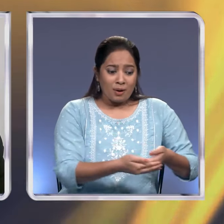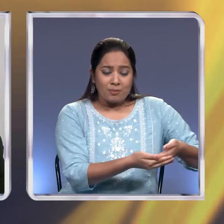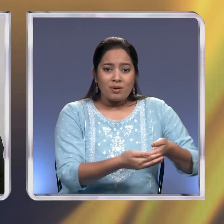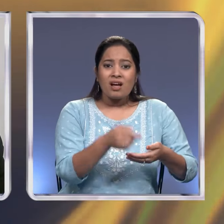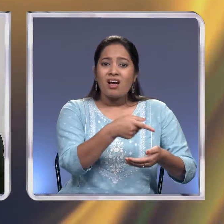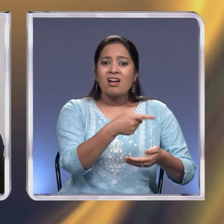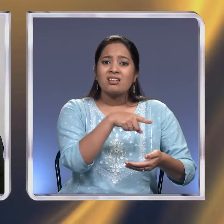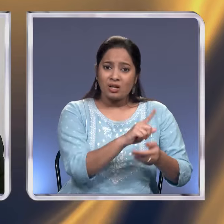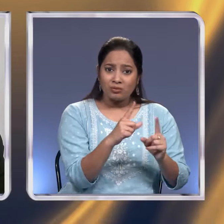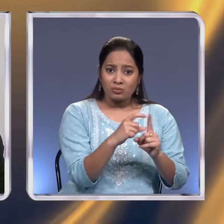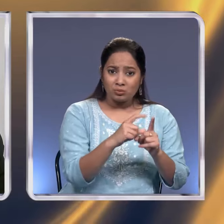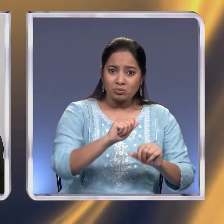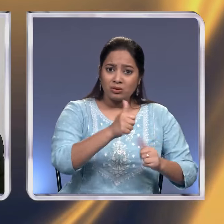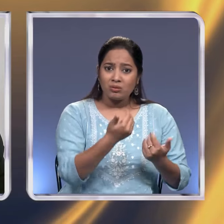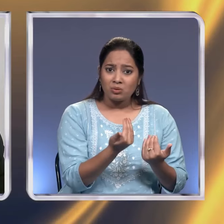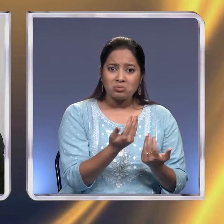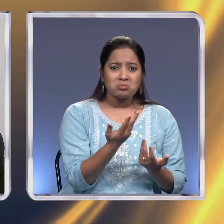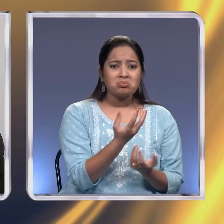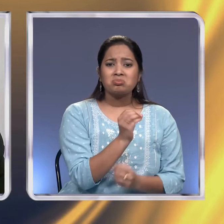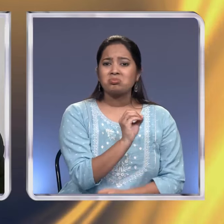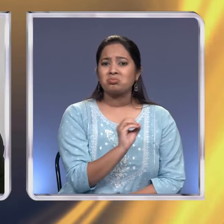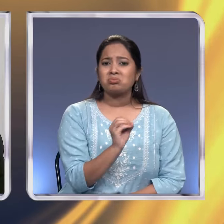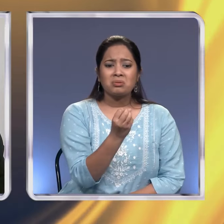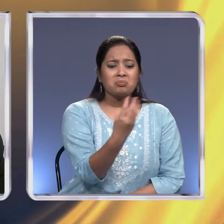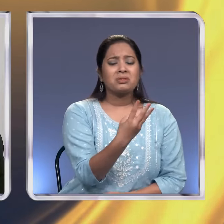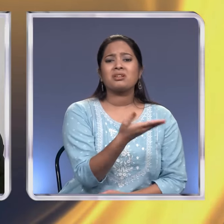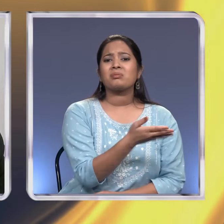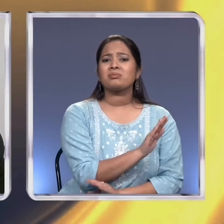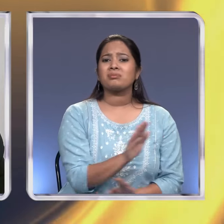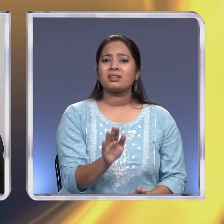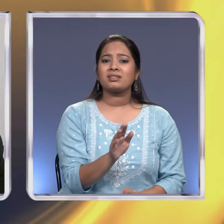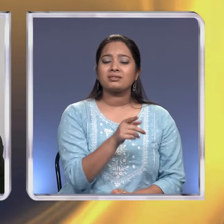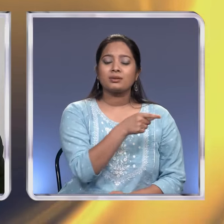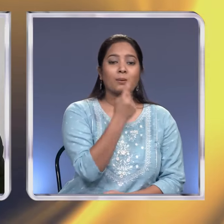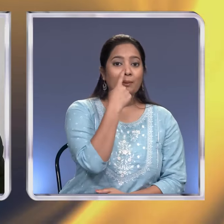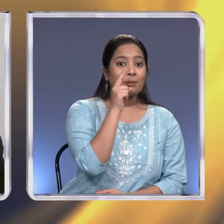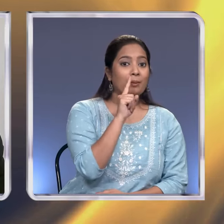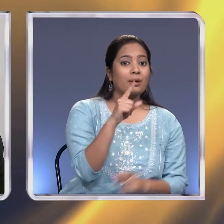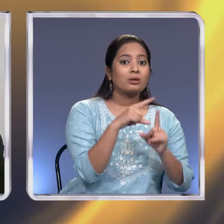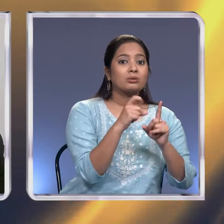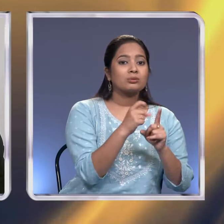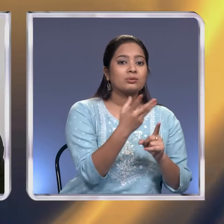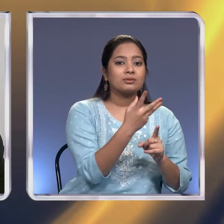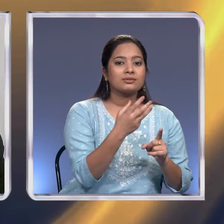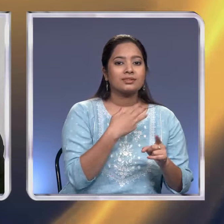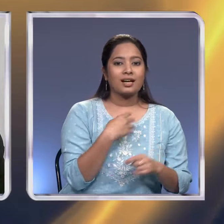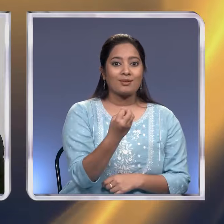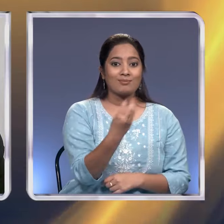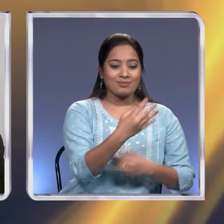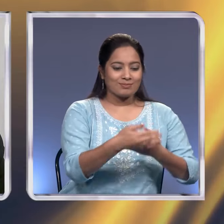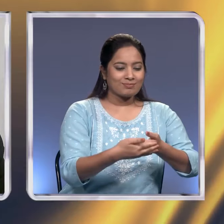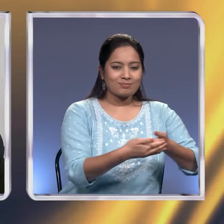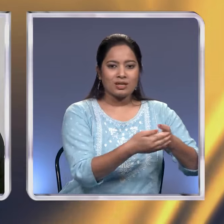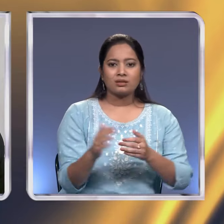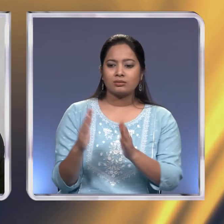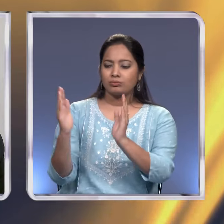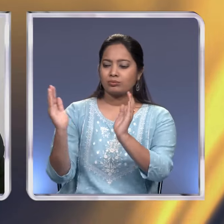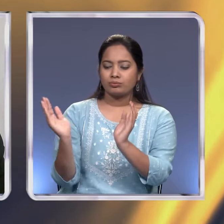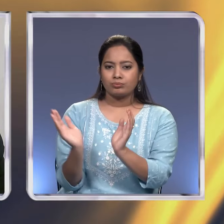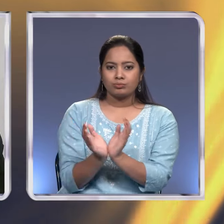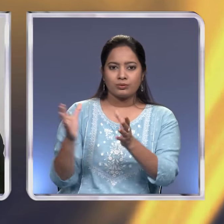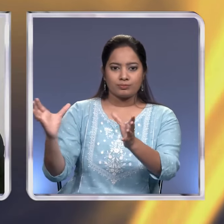सोचिए, बेचारा नादान है, 3 महीने का है, खुद के लिए कुछ नहीं कर सकता। माँ बाप उसे एक टोकरी में डालते हैं और